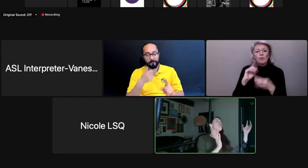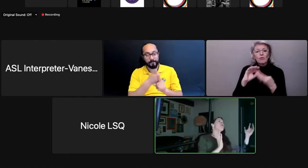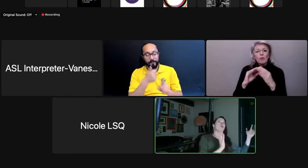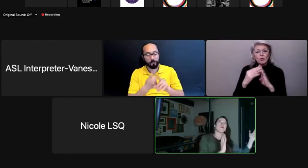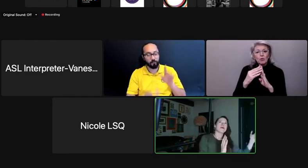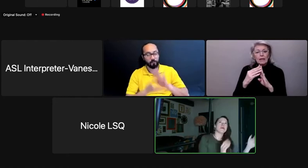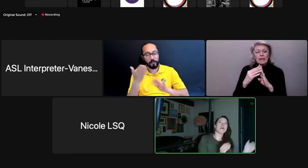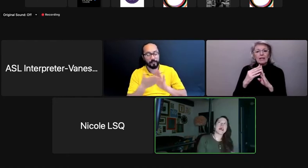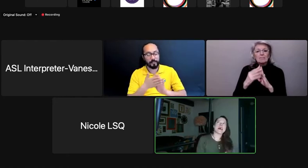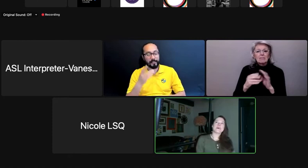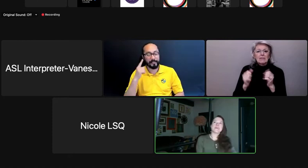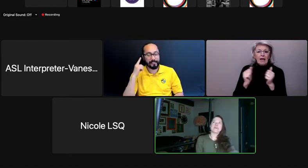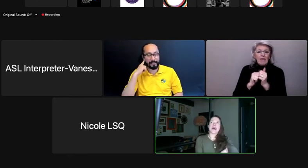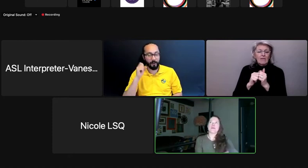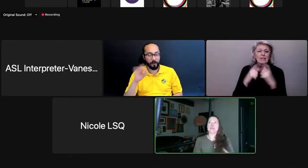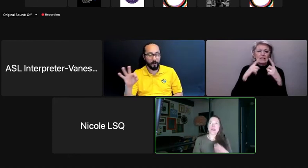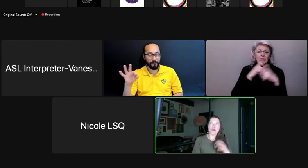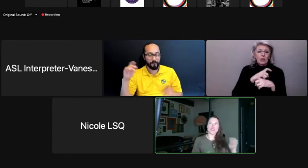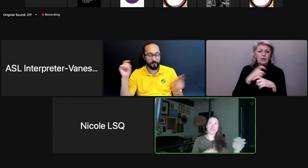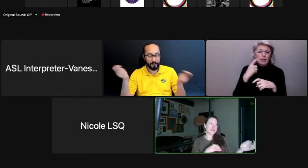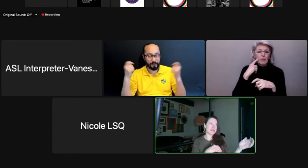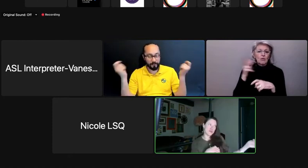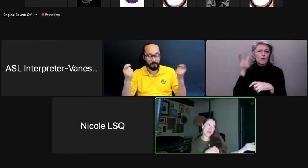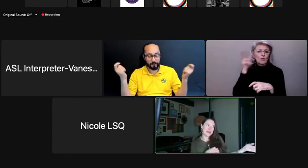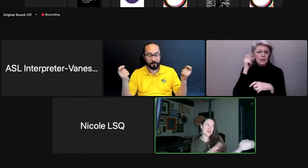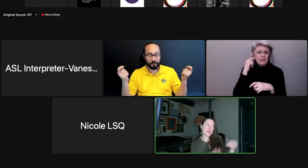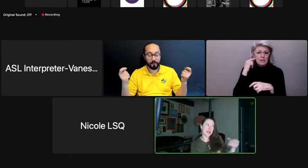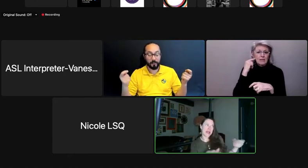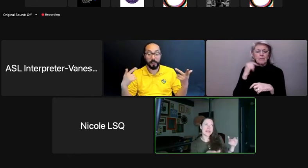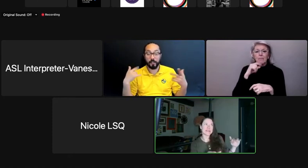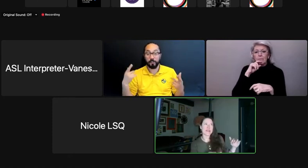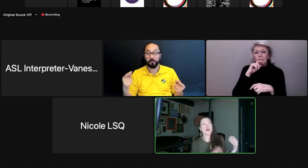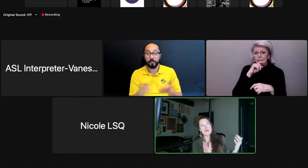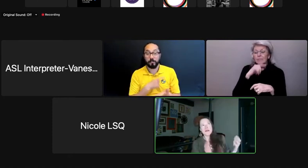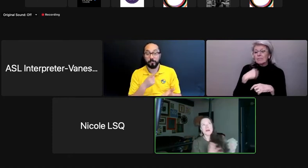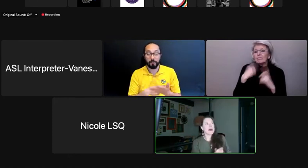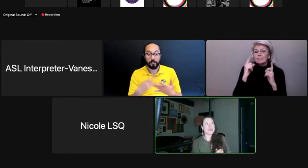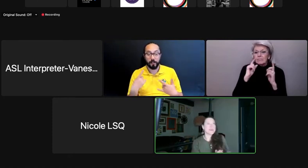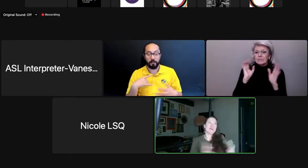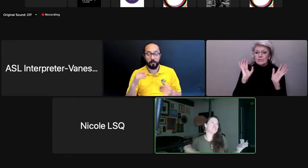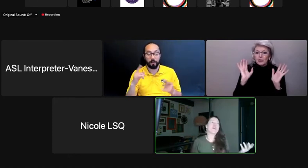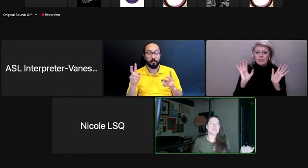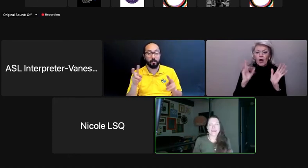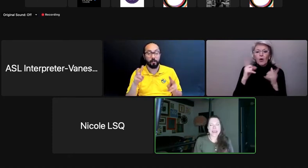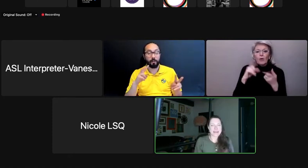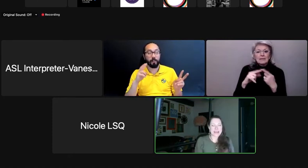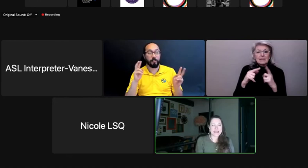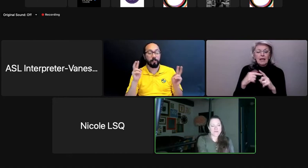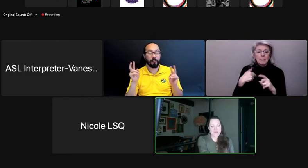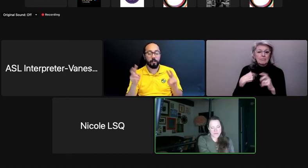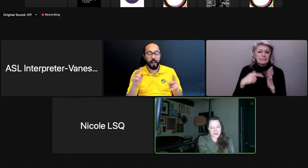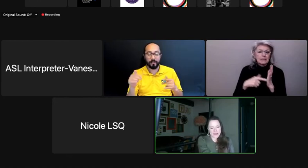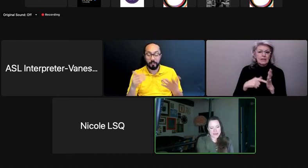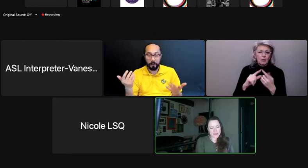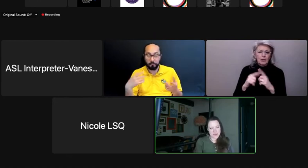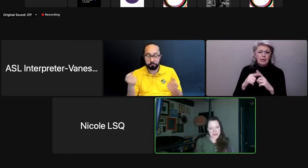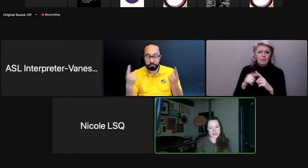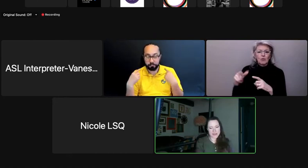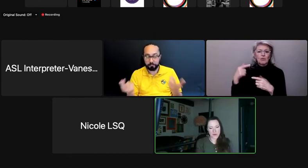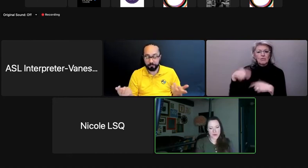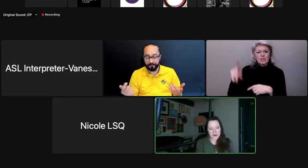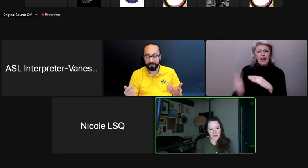avec des difficultés au niveau de l'ouïe et je pense à un de mes amis par exemple qui assistait à un